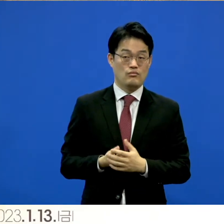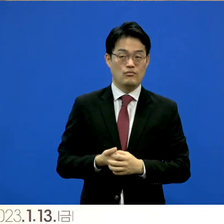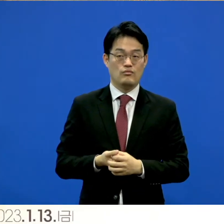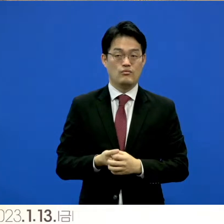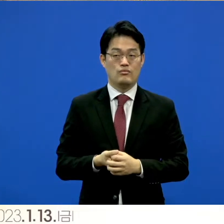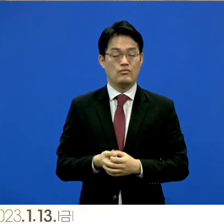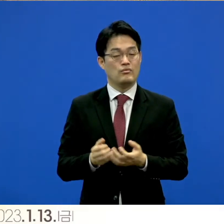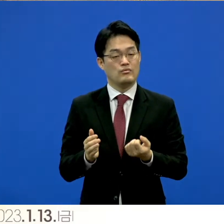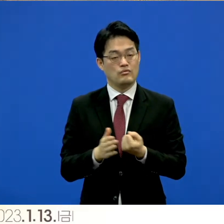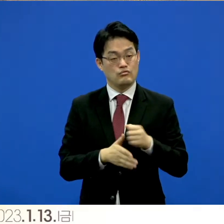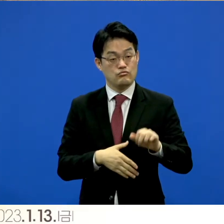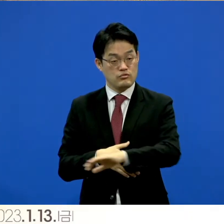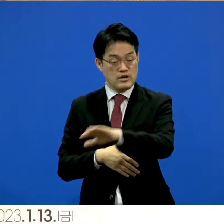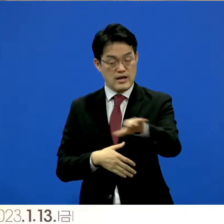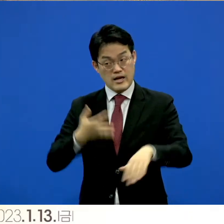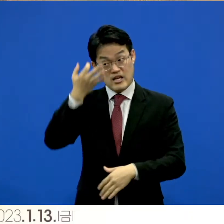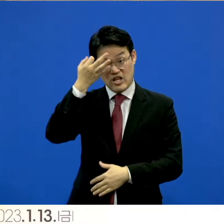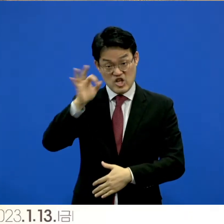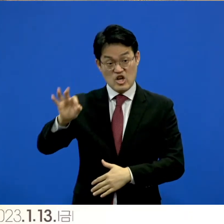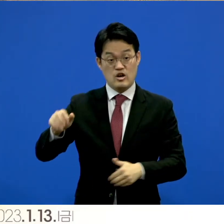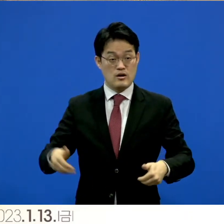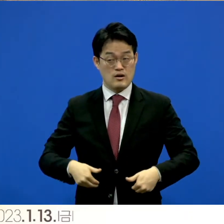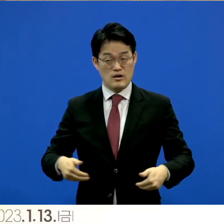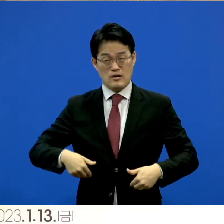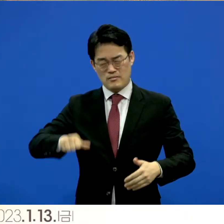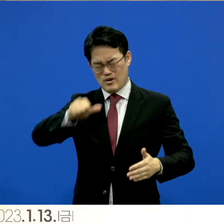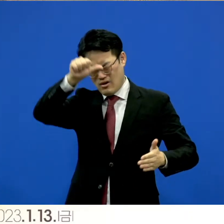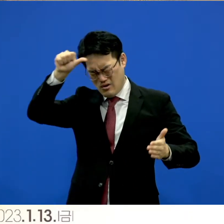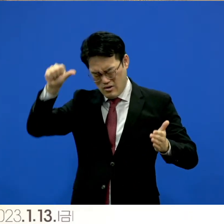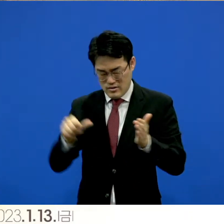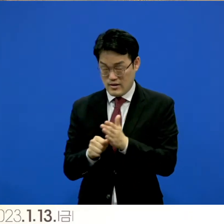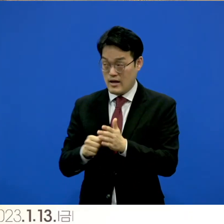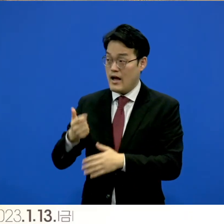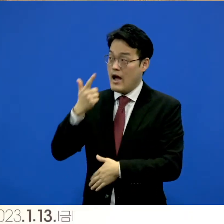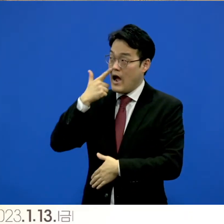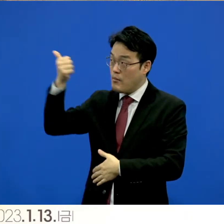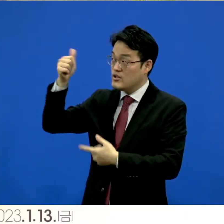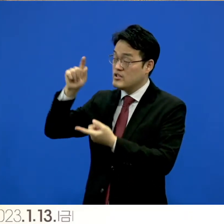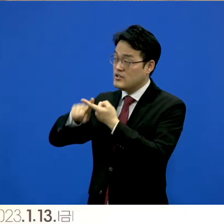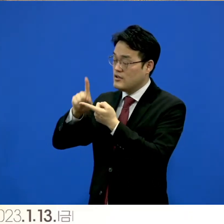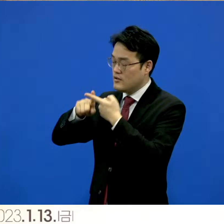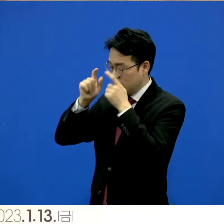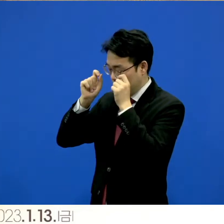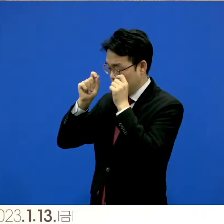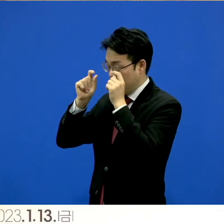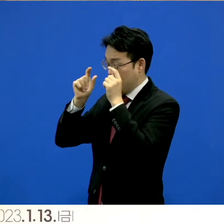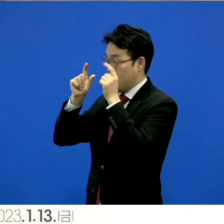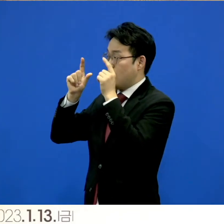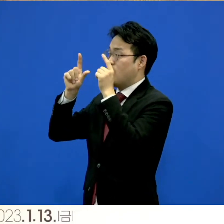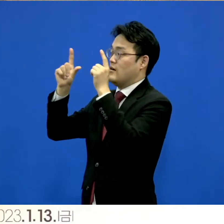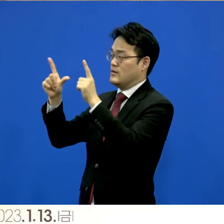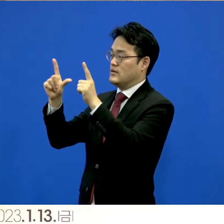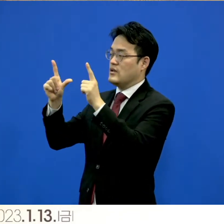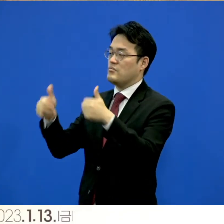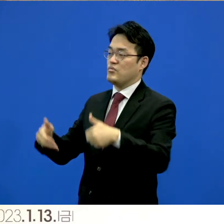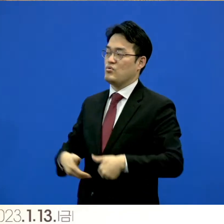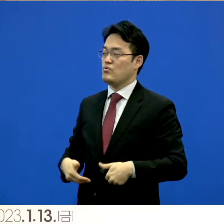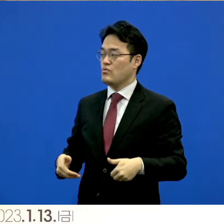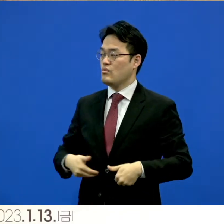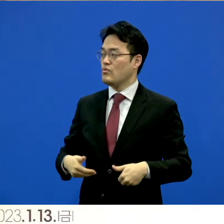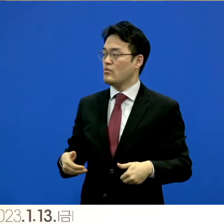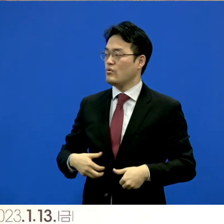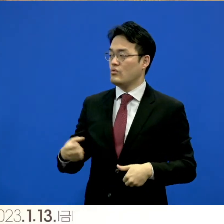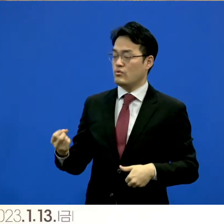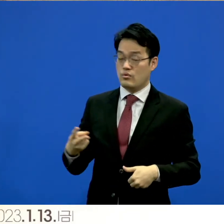그래서 우리 인정해야 하고, 우리는 일평생 그 아버지를 알아가는 여행을 해야 하고, 또 그 여행을 충실히